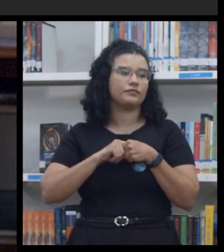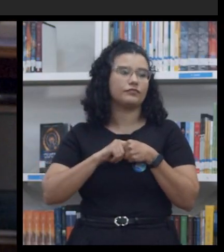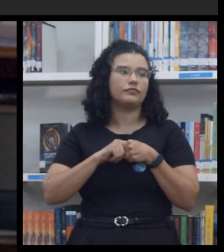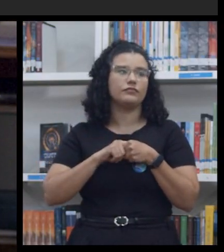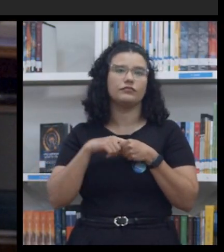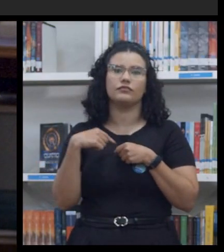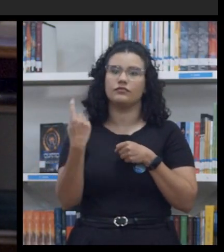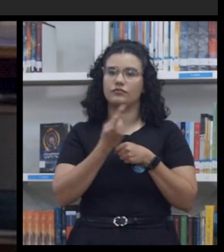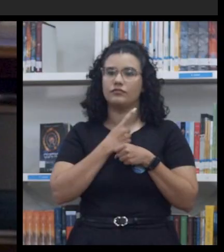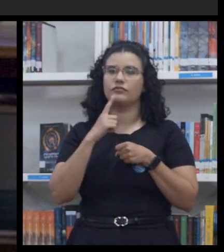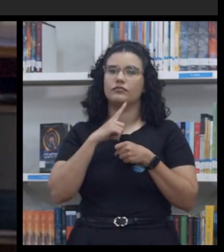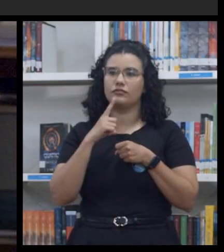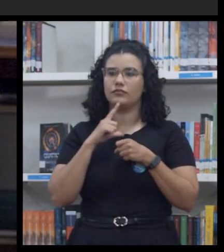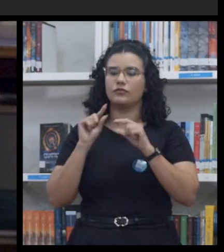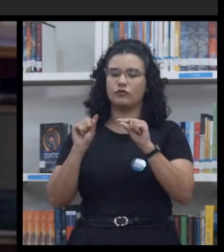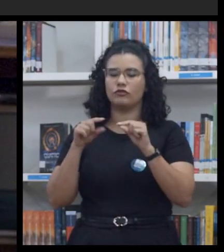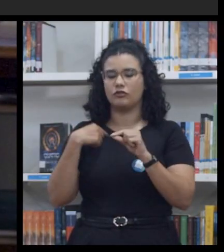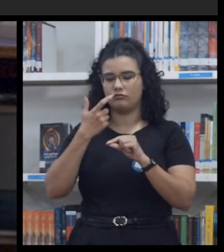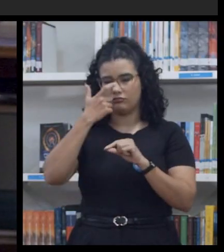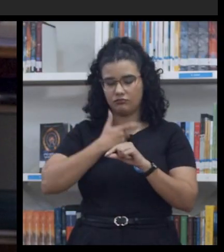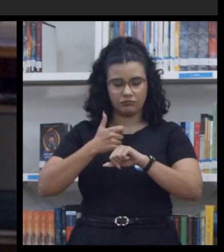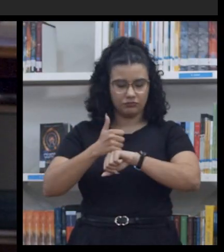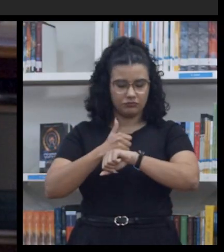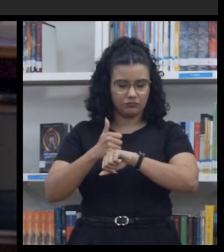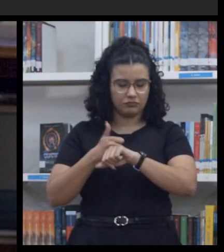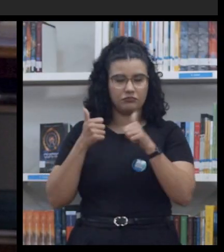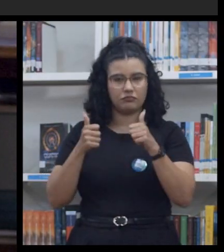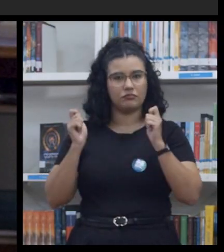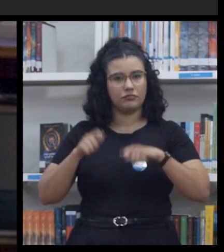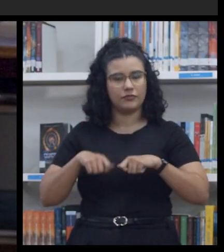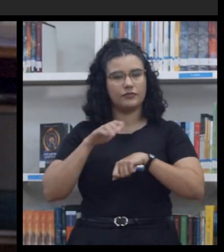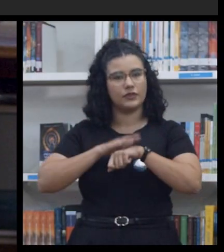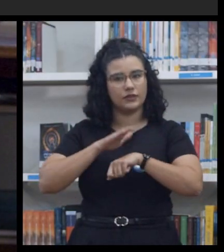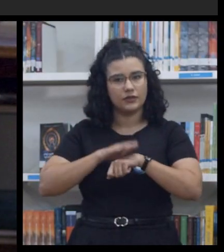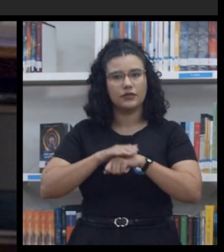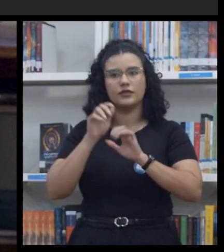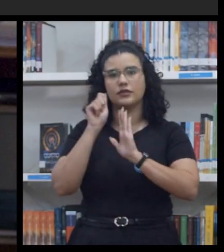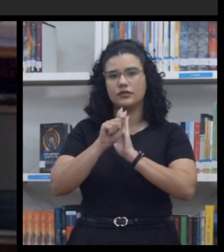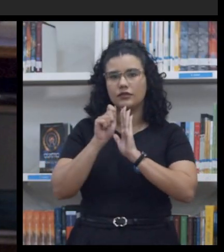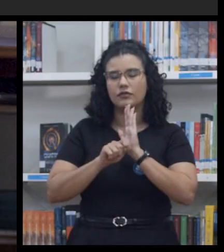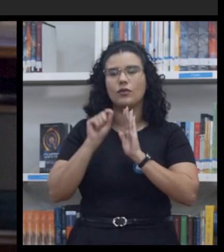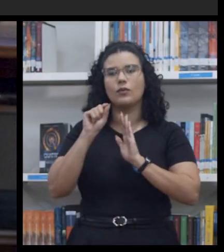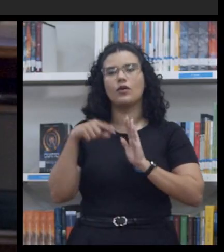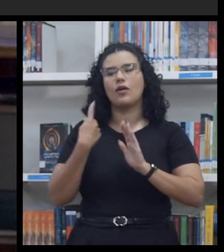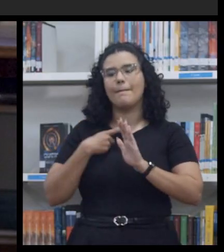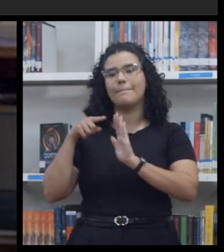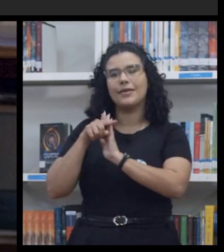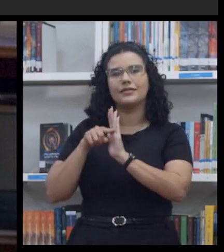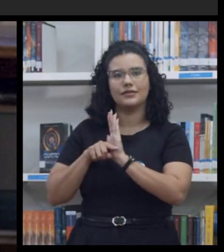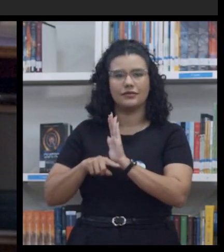gente tem aquilo que a gente tem competência para escrever, aquilo que a gente escolhe para escrever, aquilo que a gente vai pesquisar para